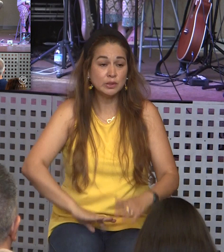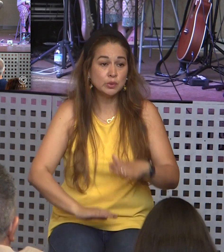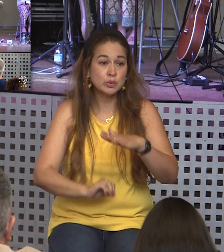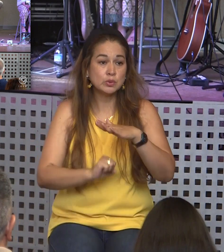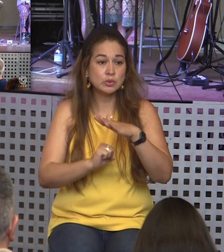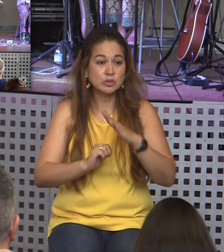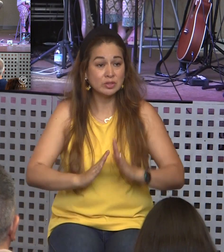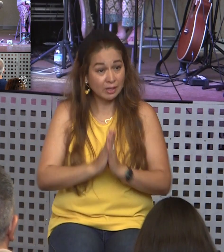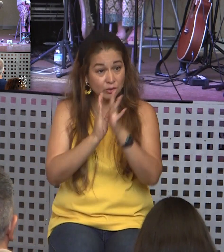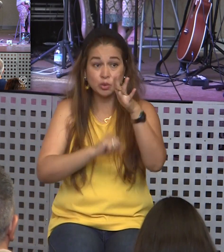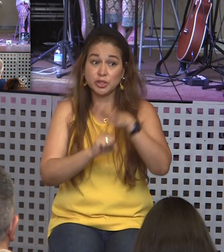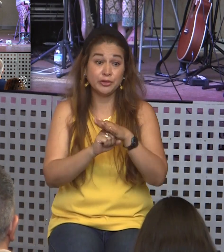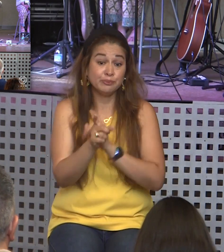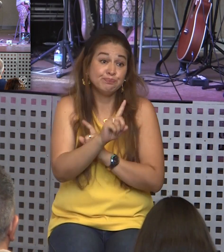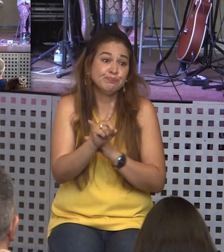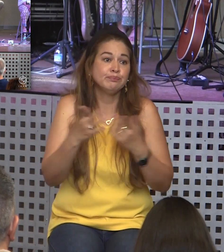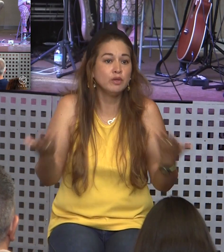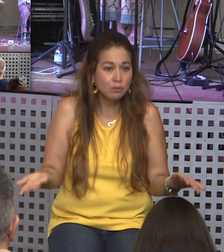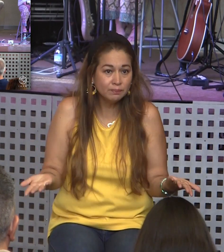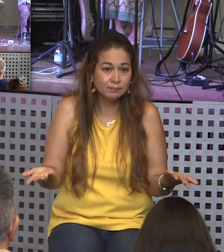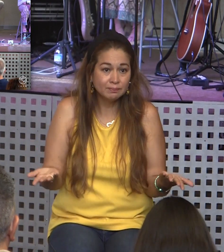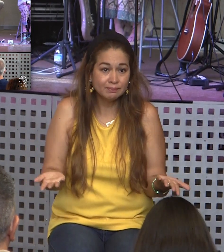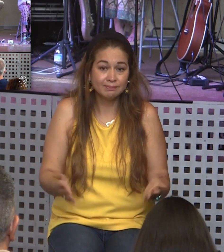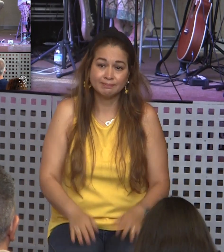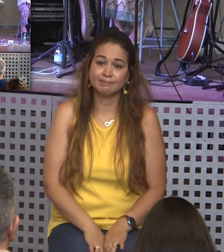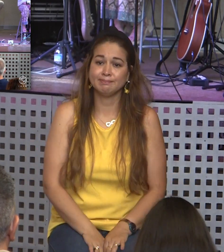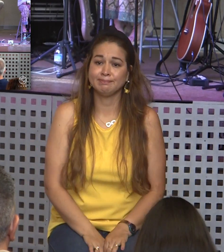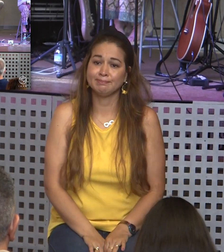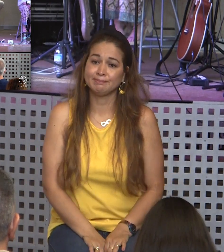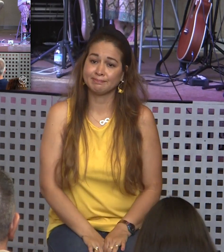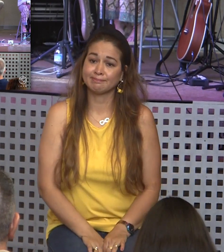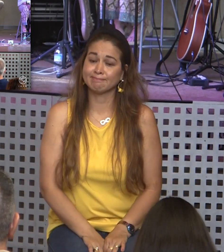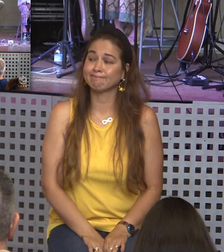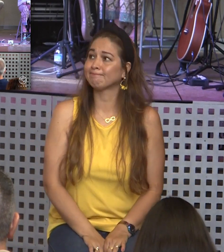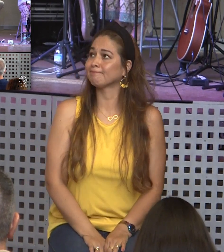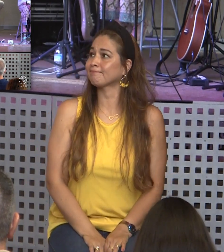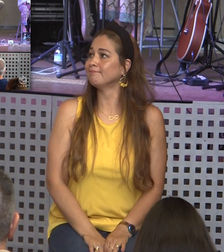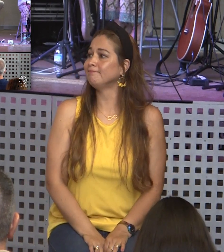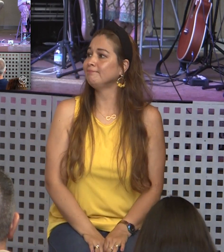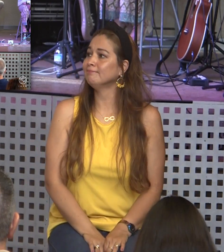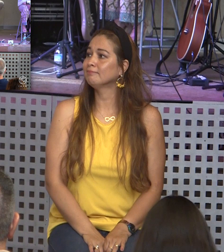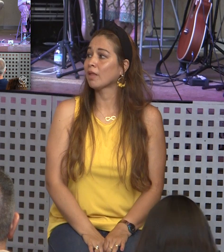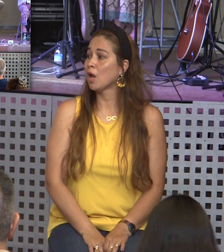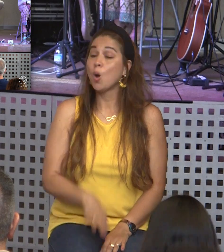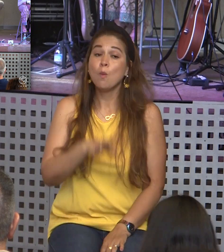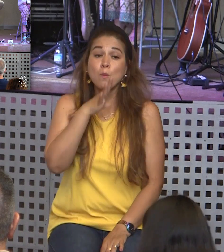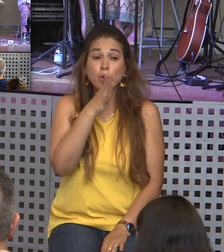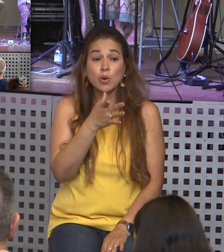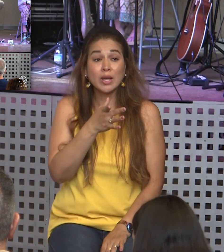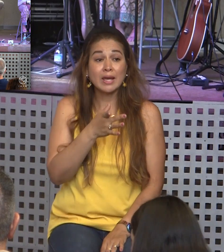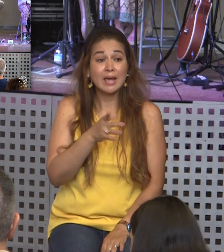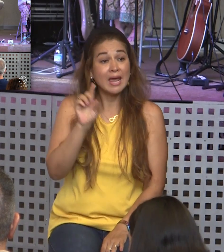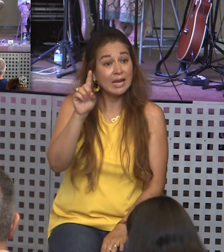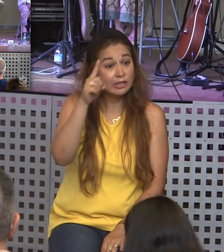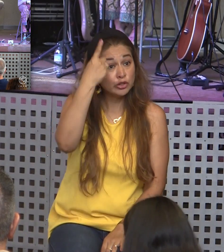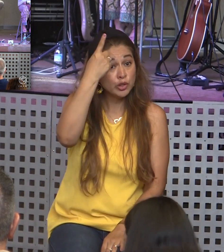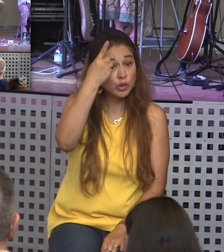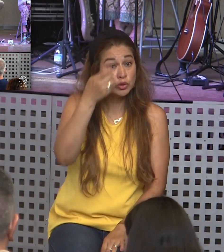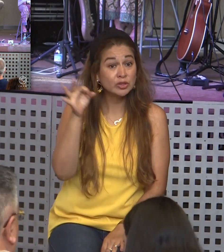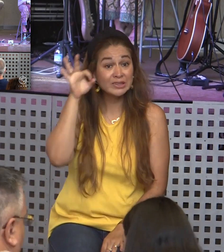leído antes el texto. 2 Corintios 4:4. En los cuales el Dios de este siglo cegó